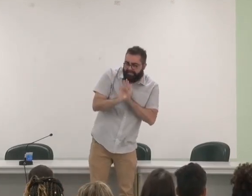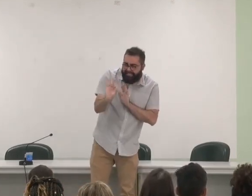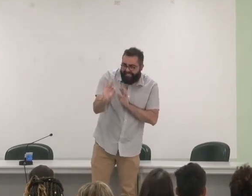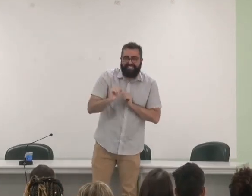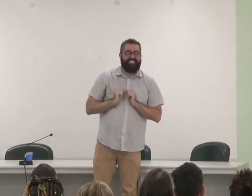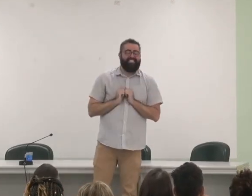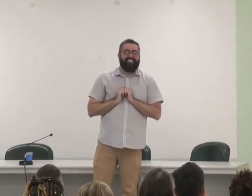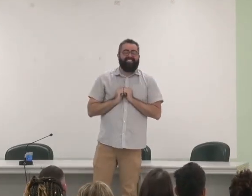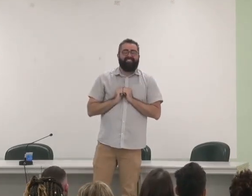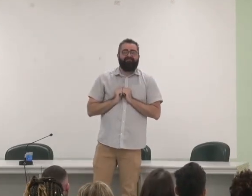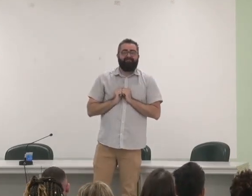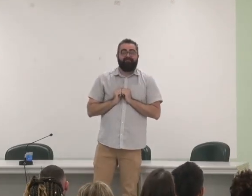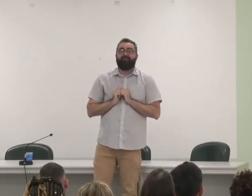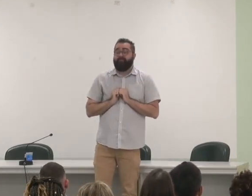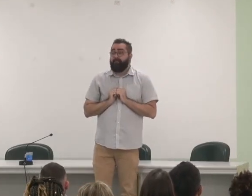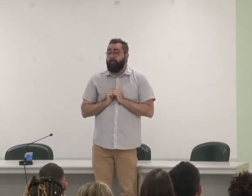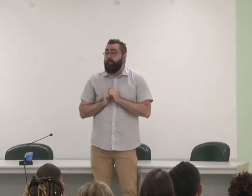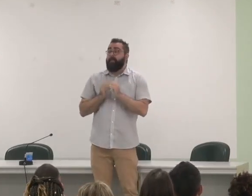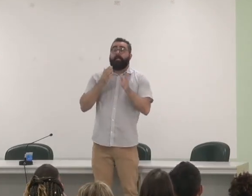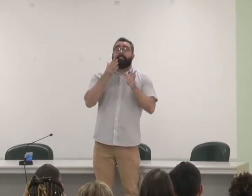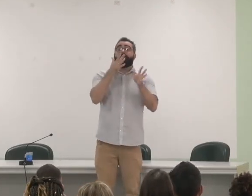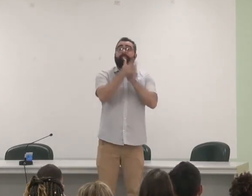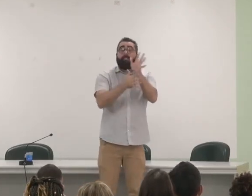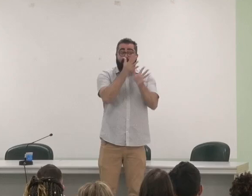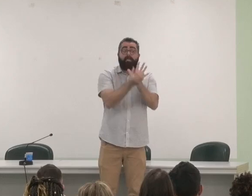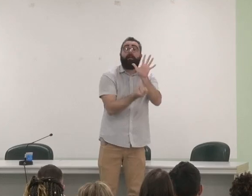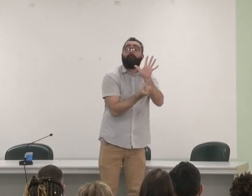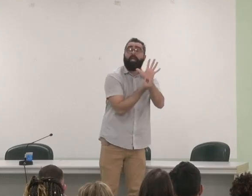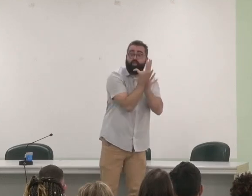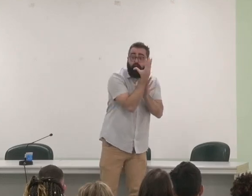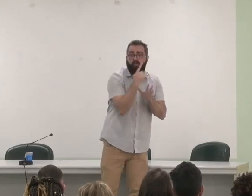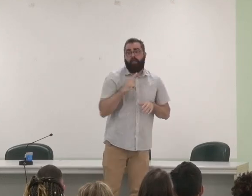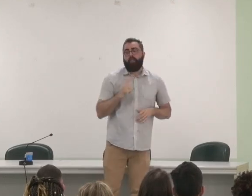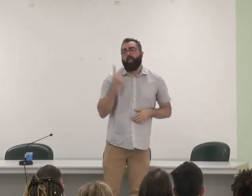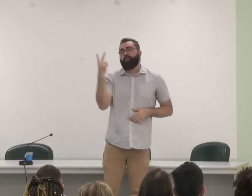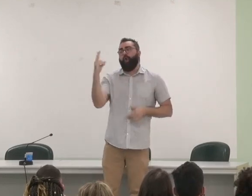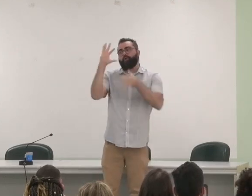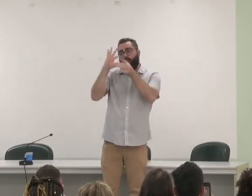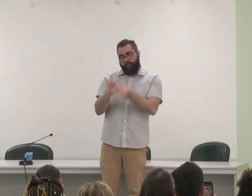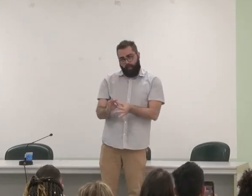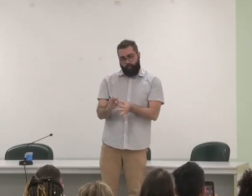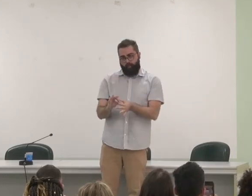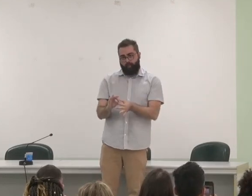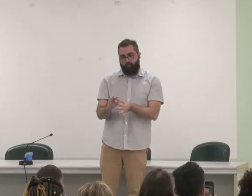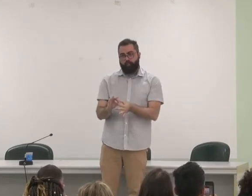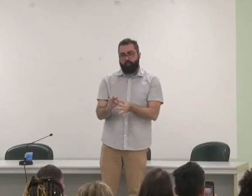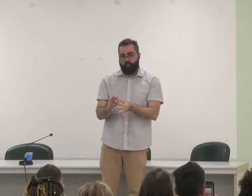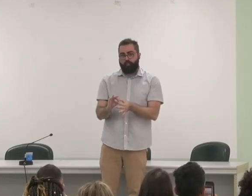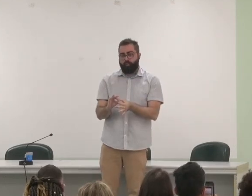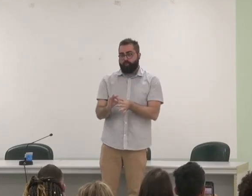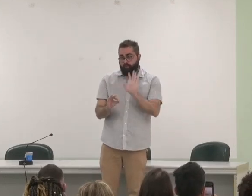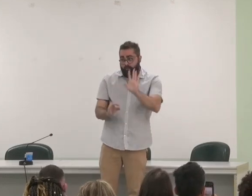Mas aprofundando um pouco a respeito das línguas de sinais emergentes, nós temos dois